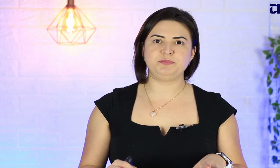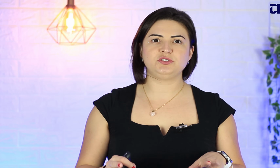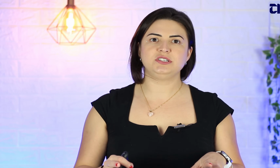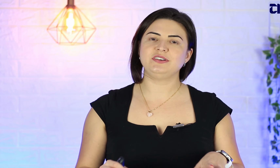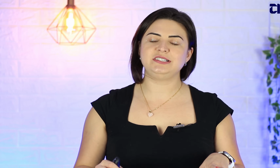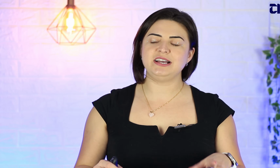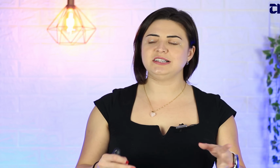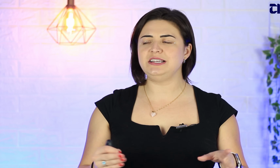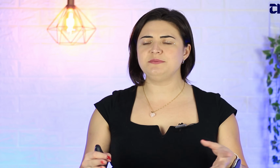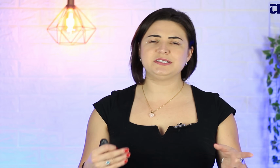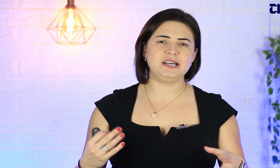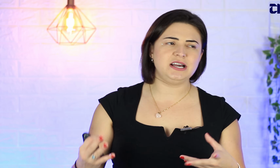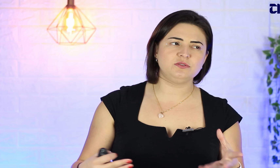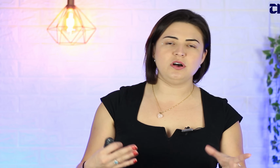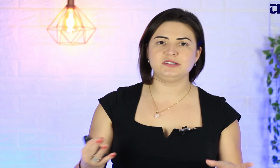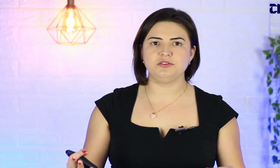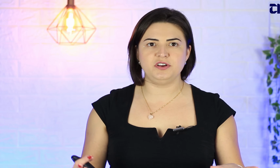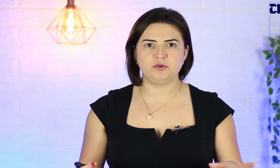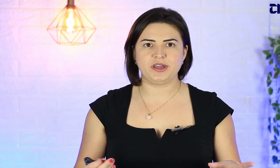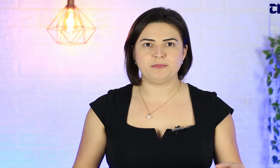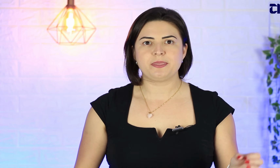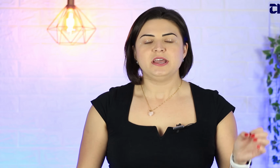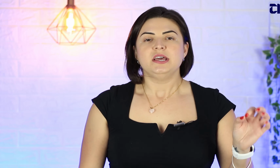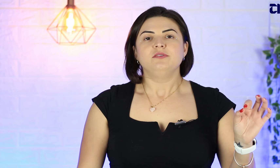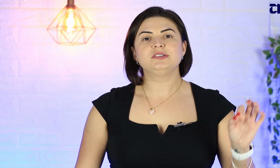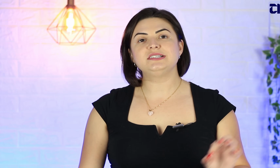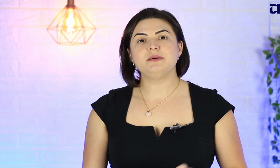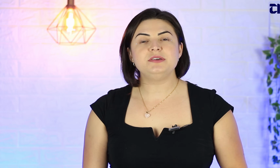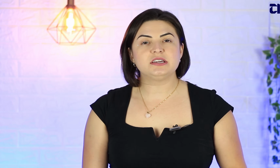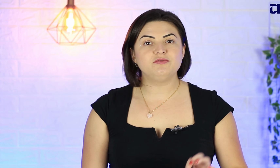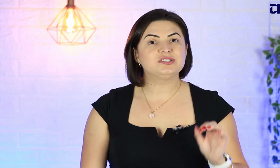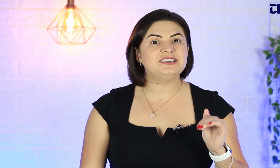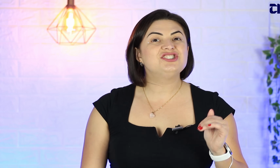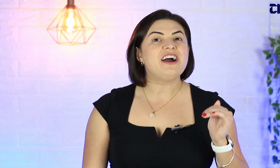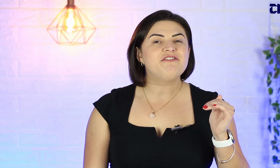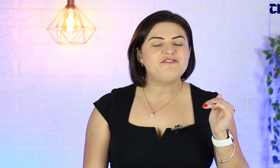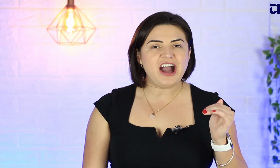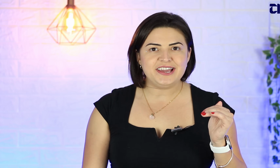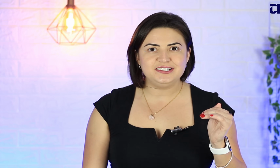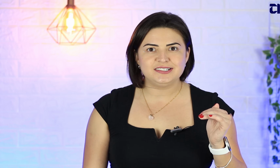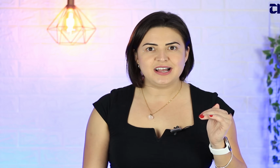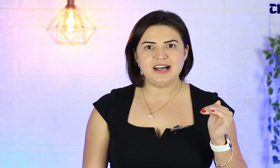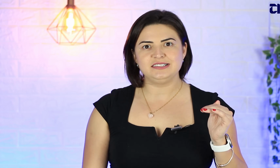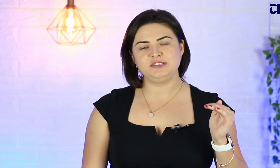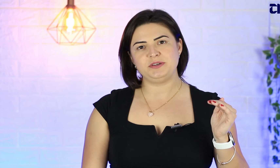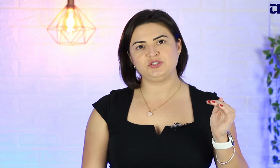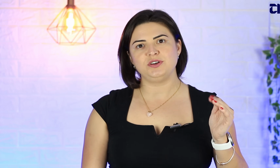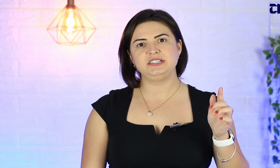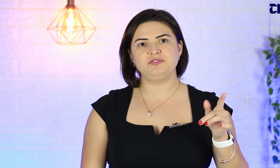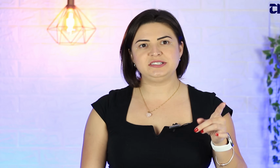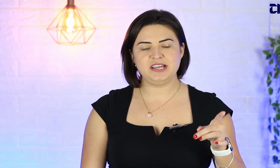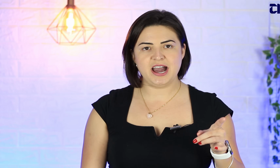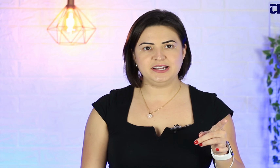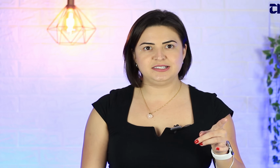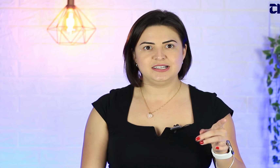as expressões faciais na Libras. Ah, não gosto, tenho vergonha. Você sabia que você já faz as expressões faciais